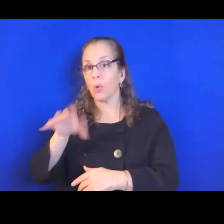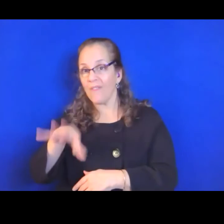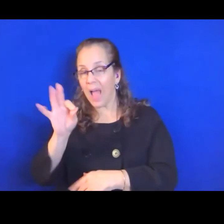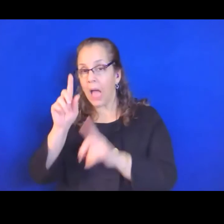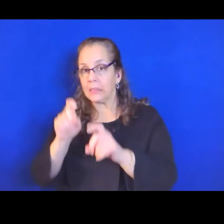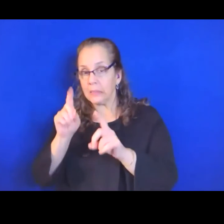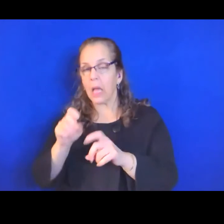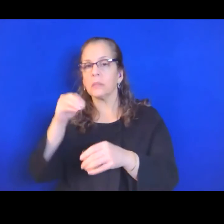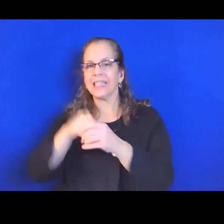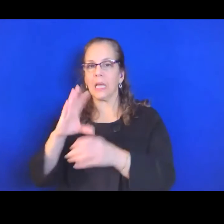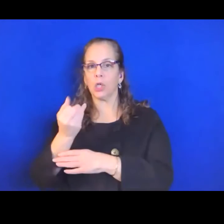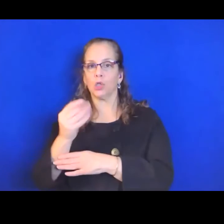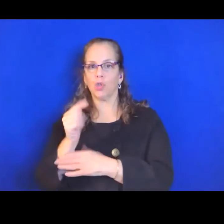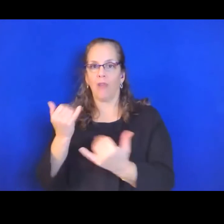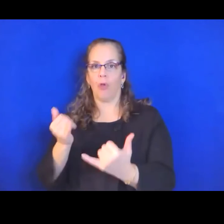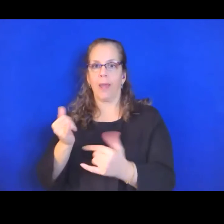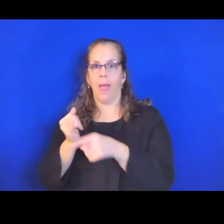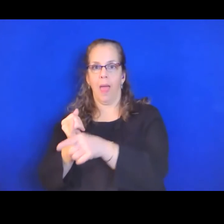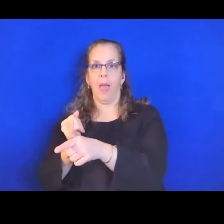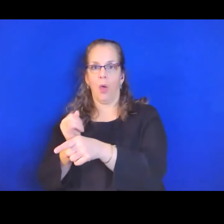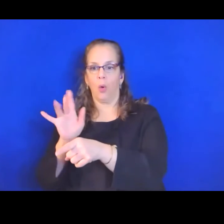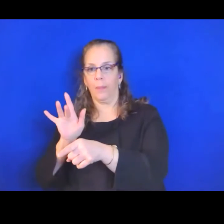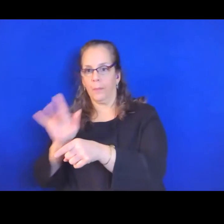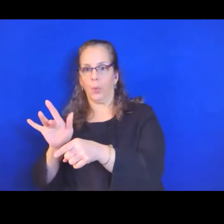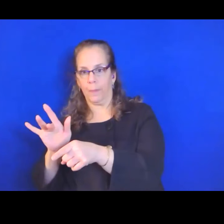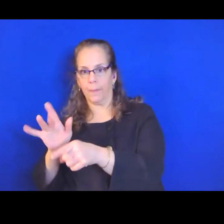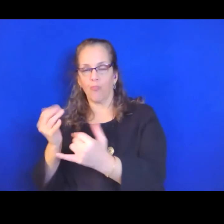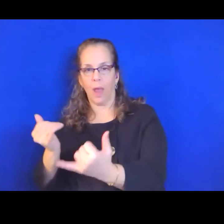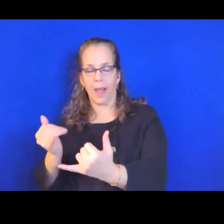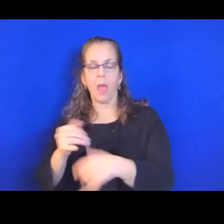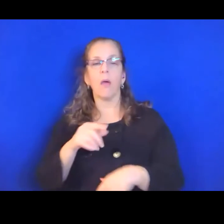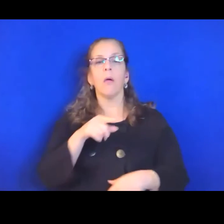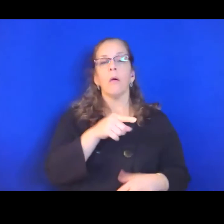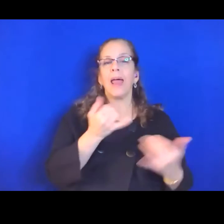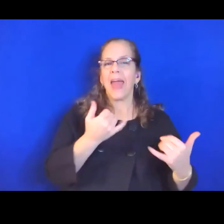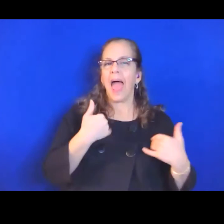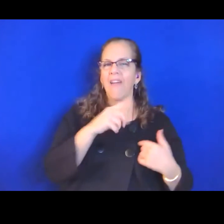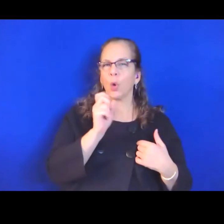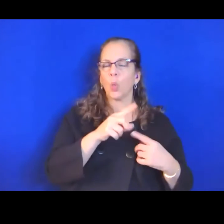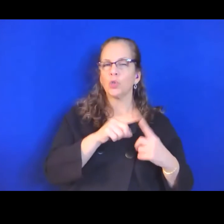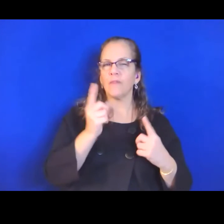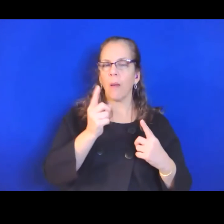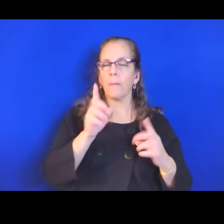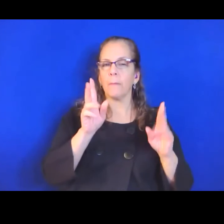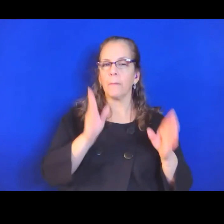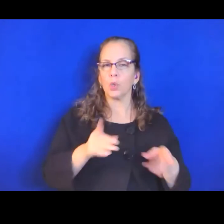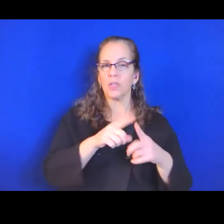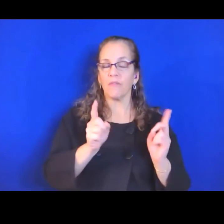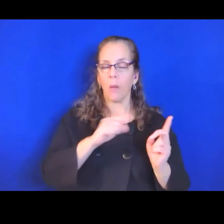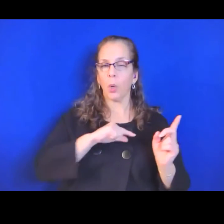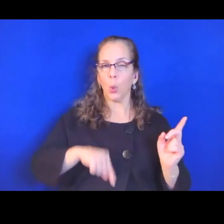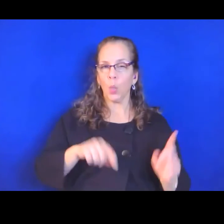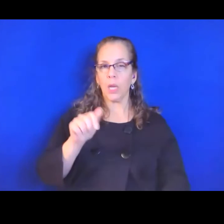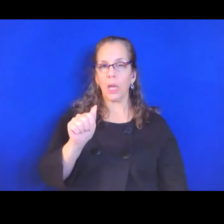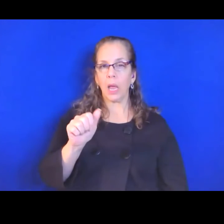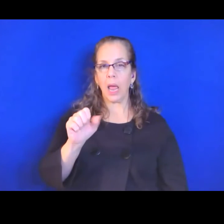this question is from Astoria. So, 另外一条问题有 Astoria 的朋友。 Because I've seen like the CDC's